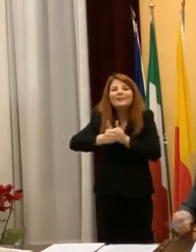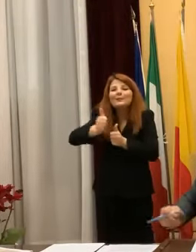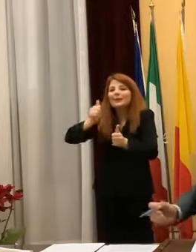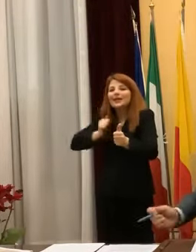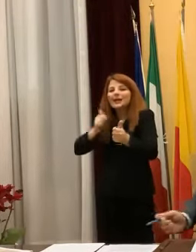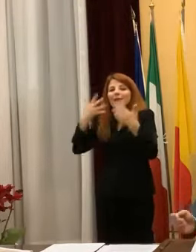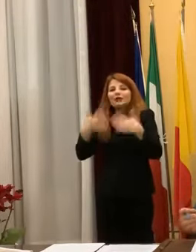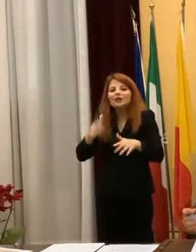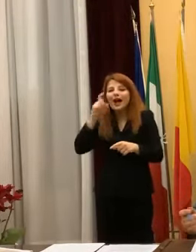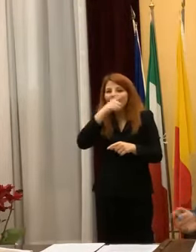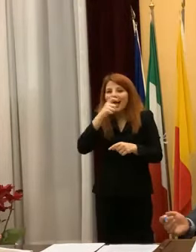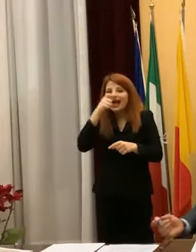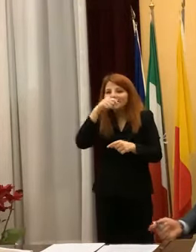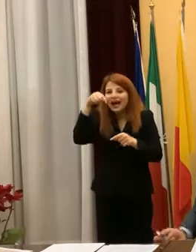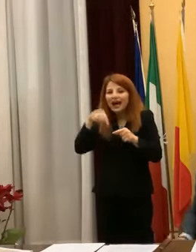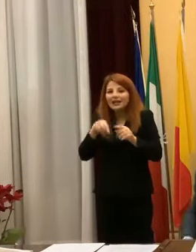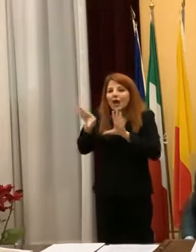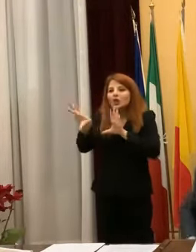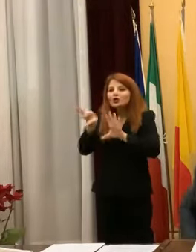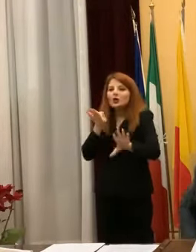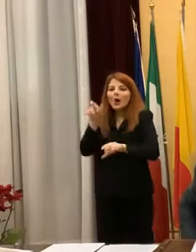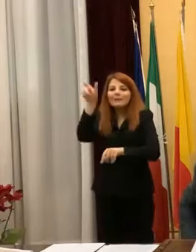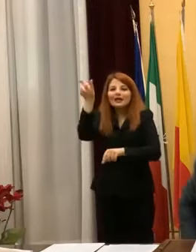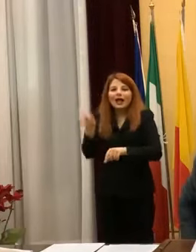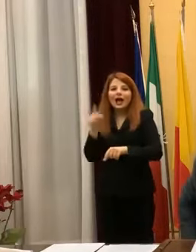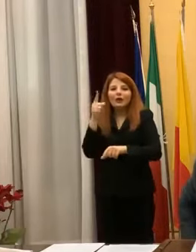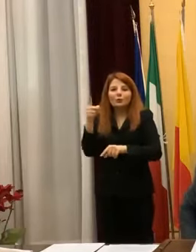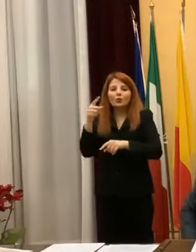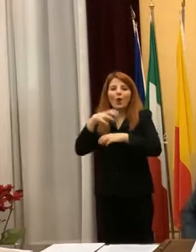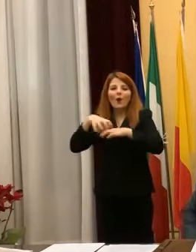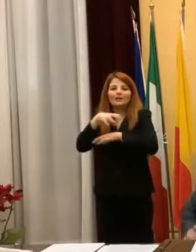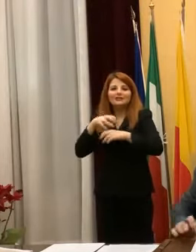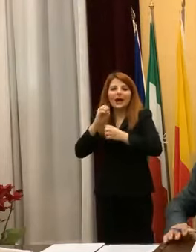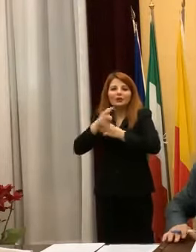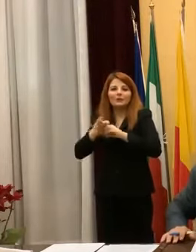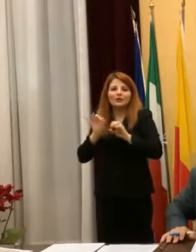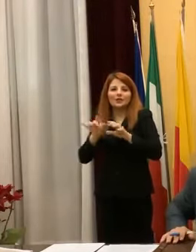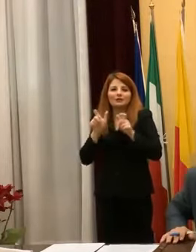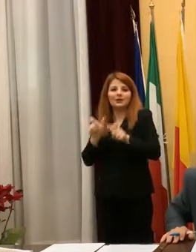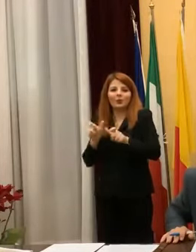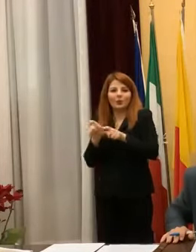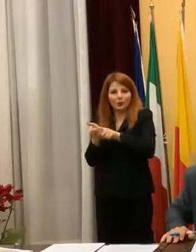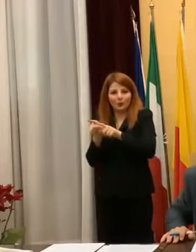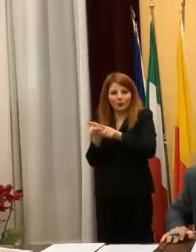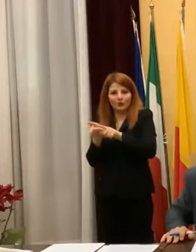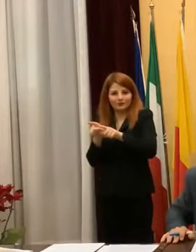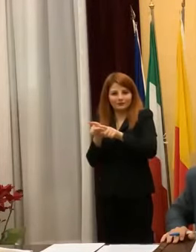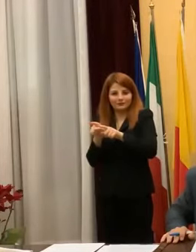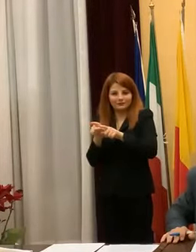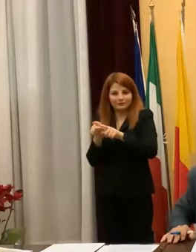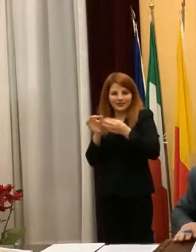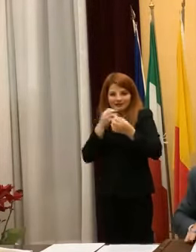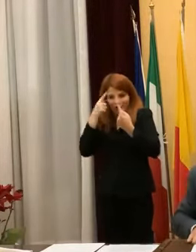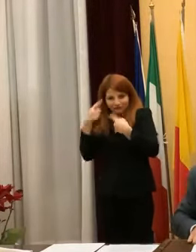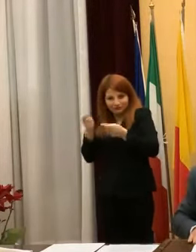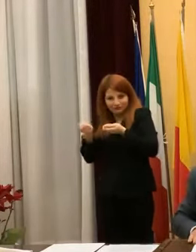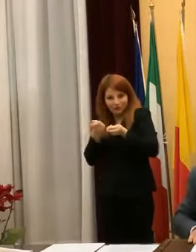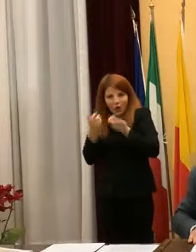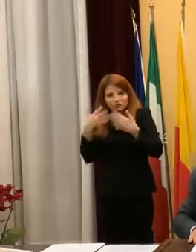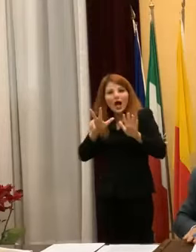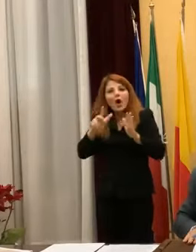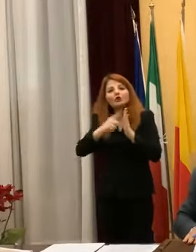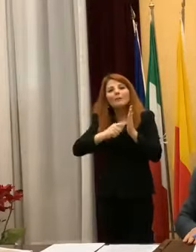direte, ma Catania è la città dell'assessore Razza. Eh sì, caro Ruggero,